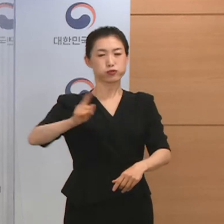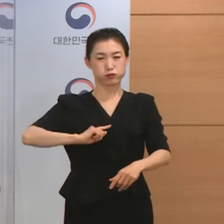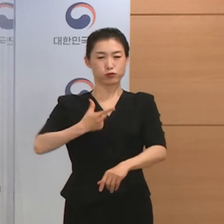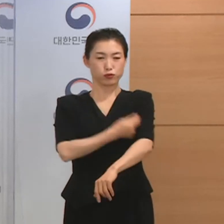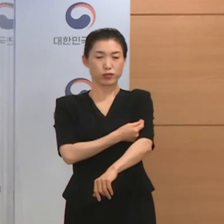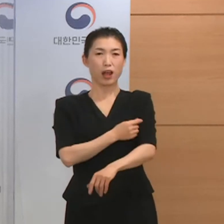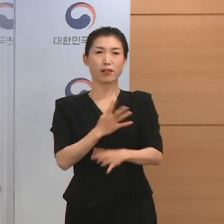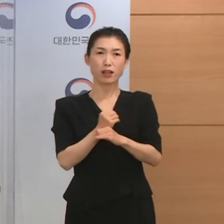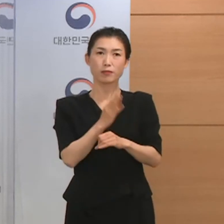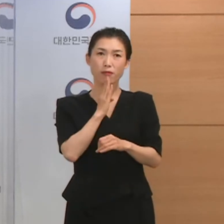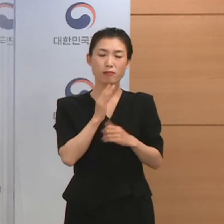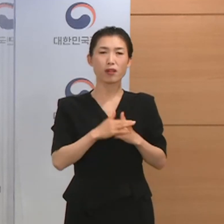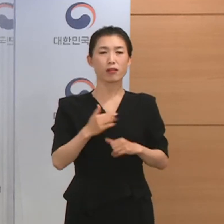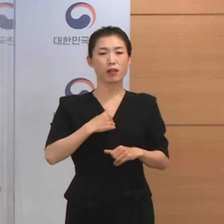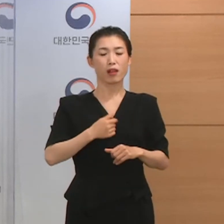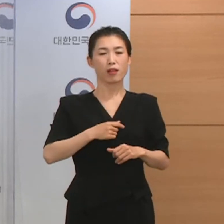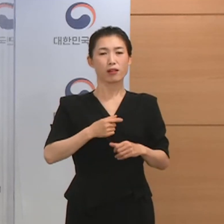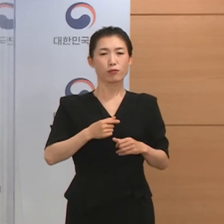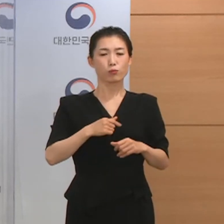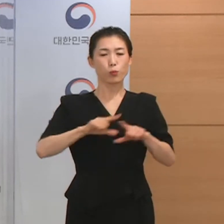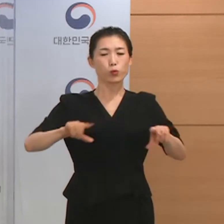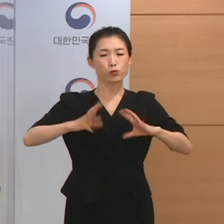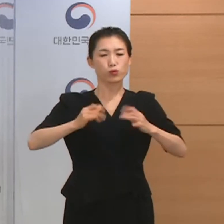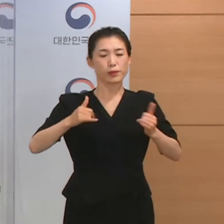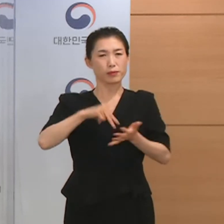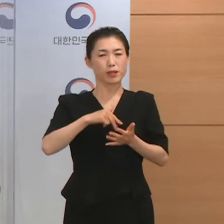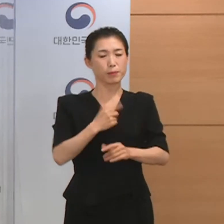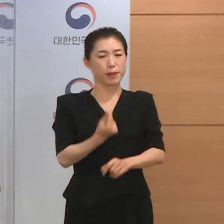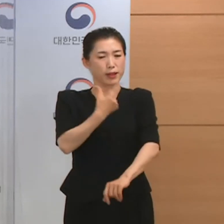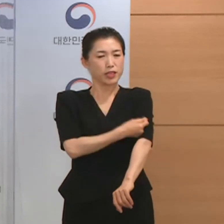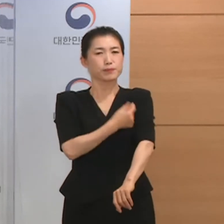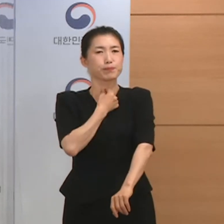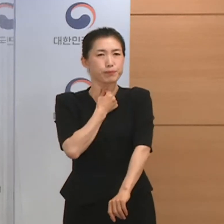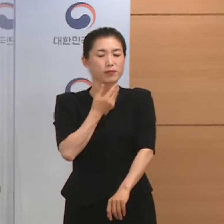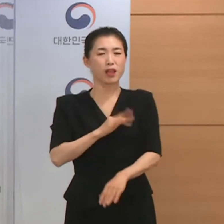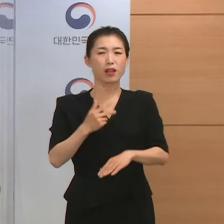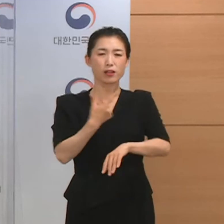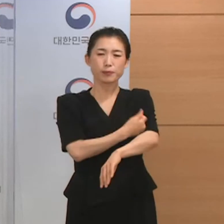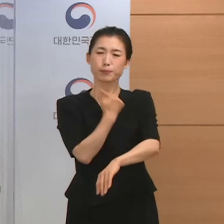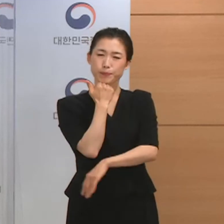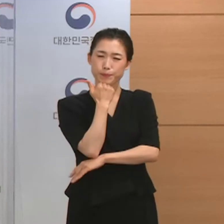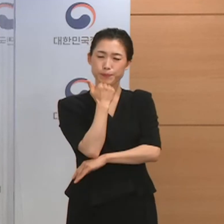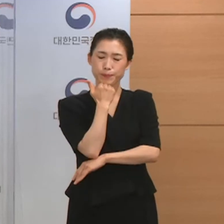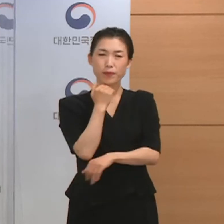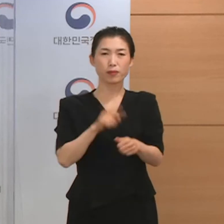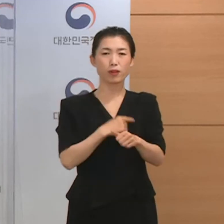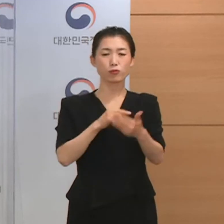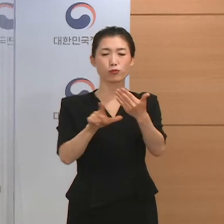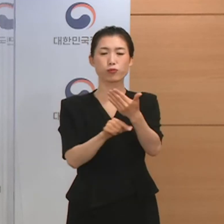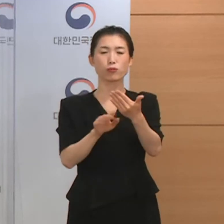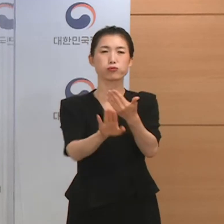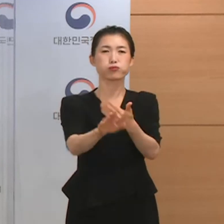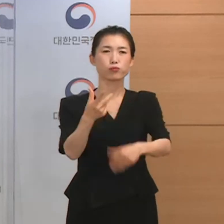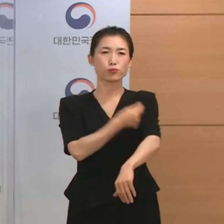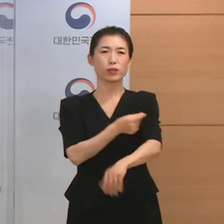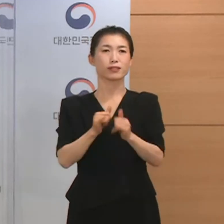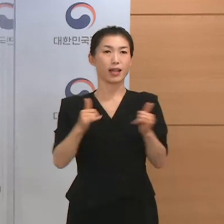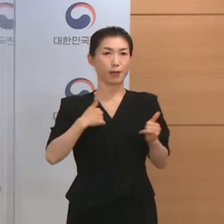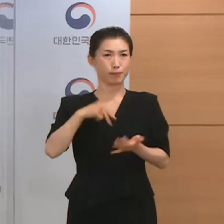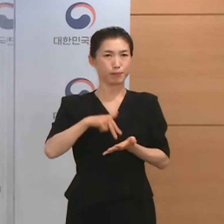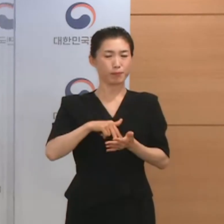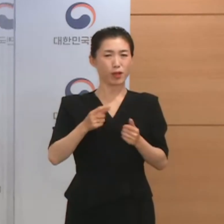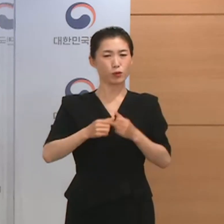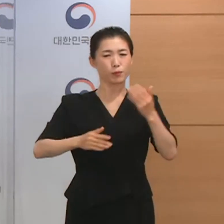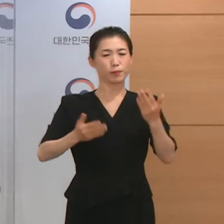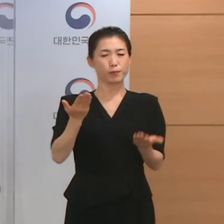이들이 상대적으로 박탈감을 느끼는 등 형평성 논란이 불거질 우려도 있어 보입니다. 이에 대한 대응책이